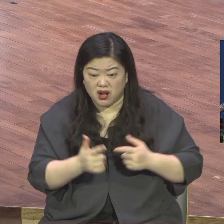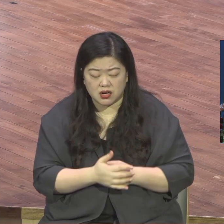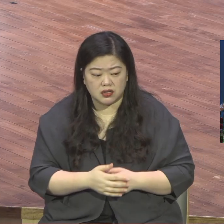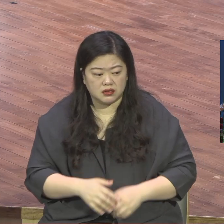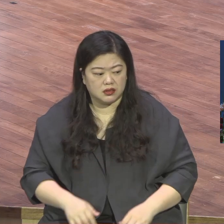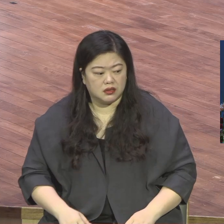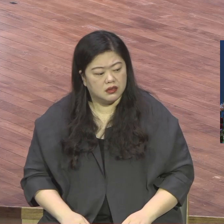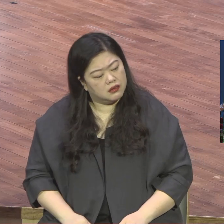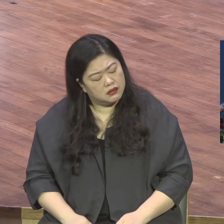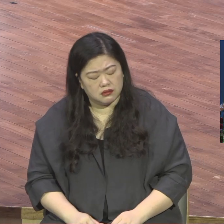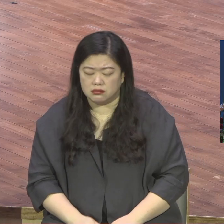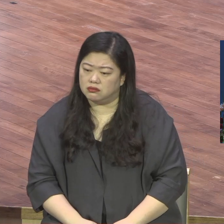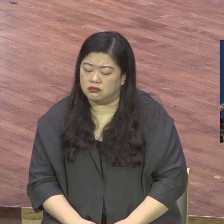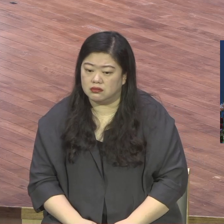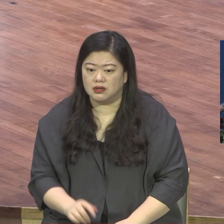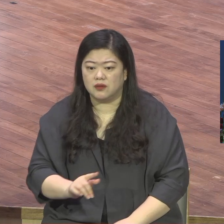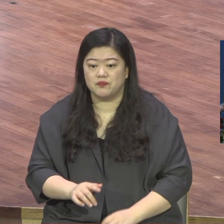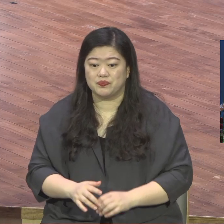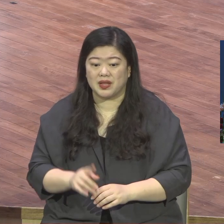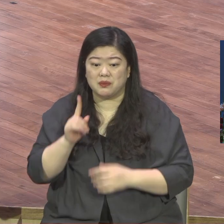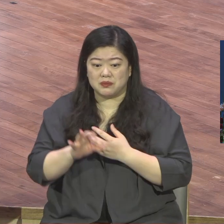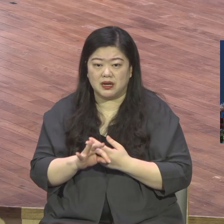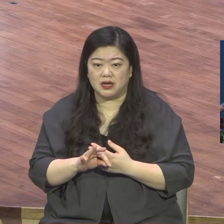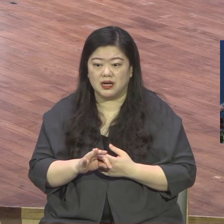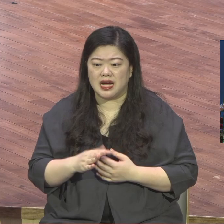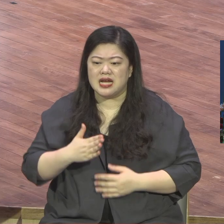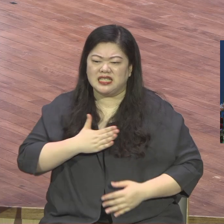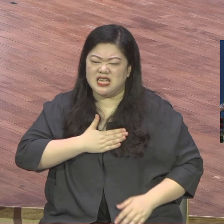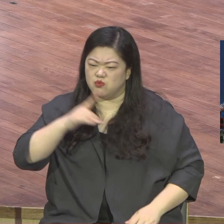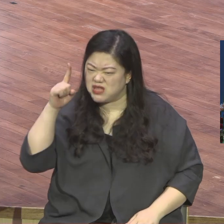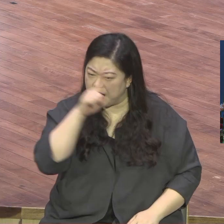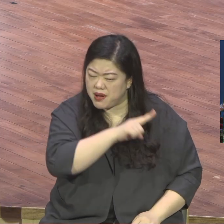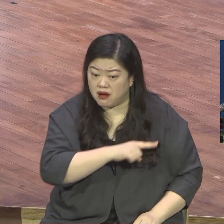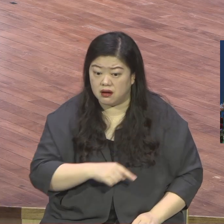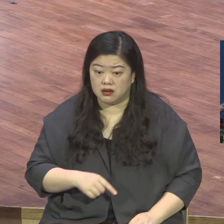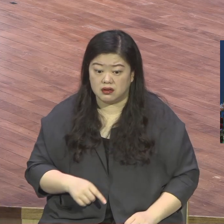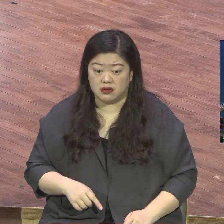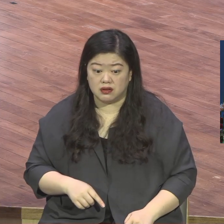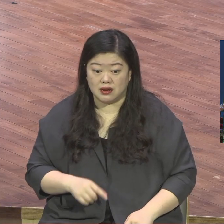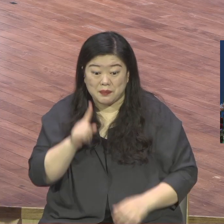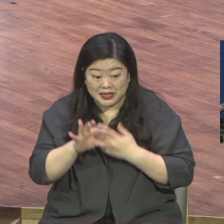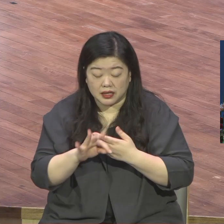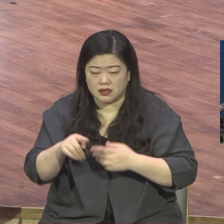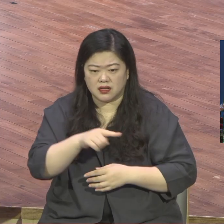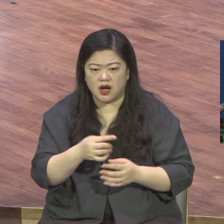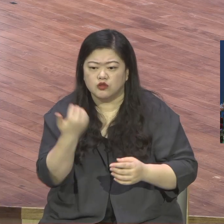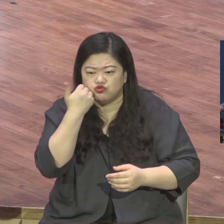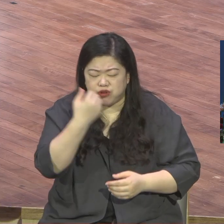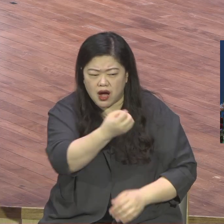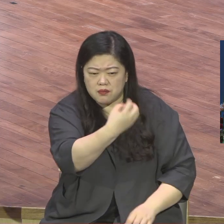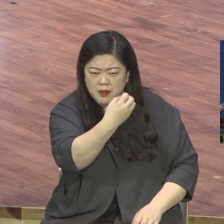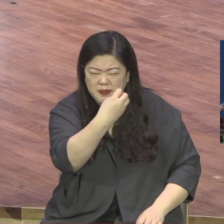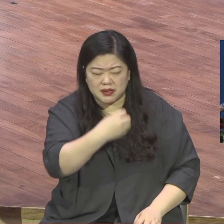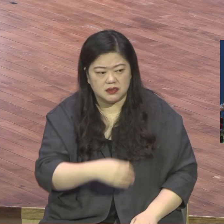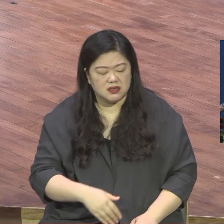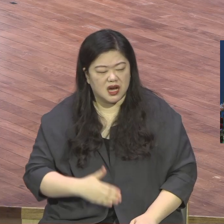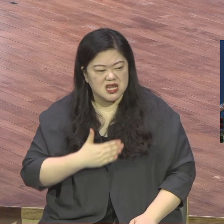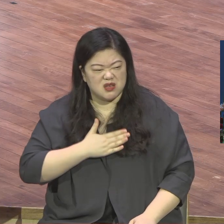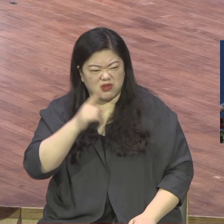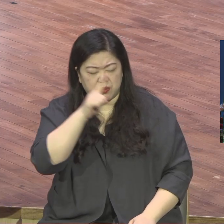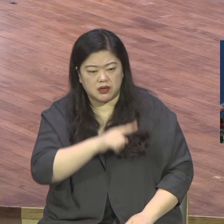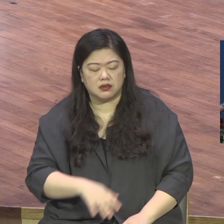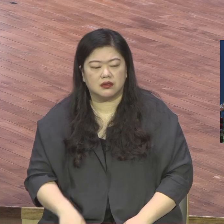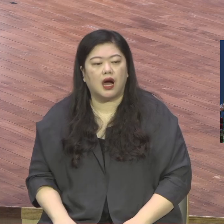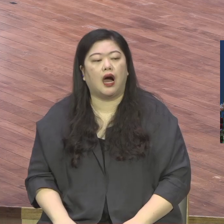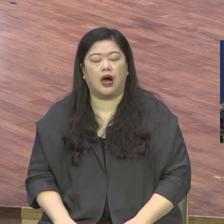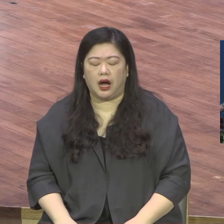기분 나쁘겠어. 그 더러워서 그래요. 아 주의 음성 들어도 아 저 사람이 내 더러운 성질을